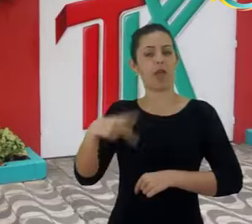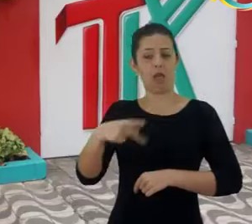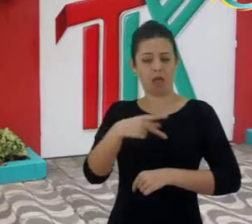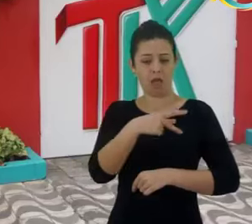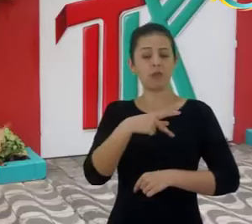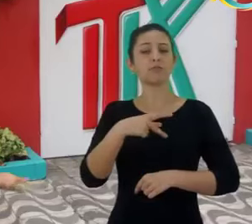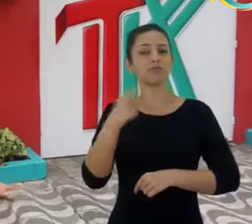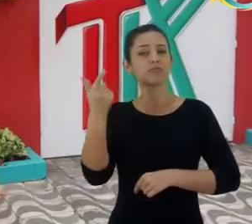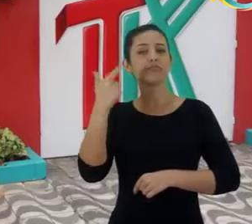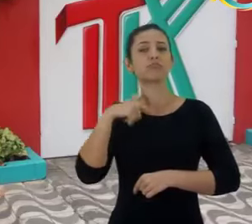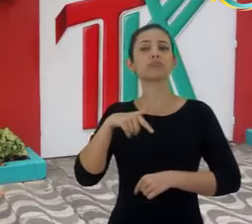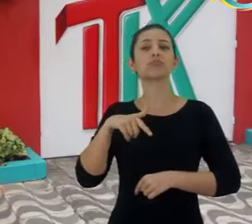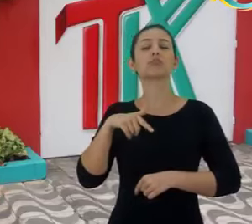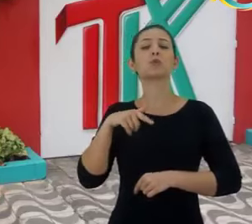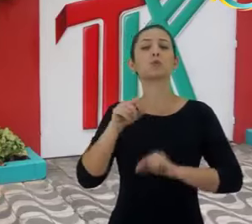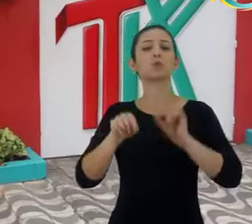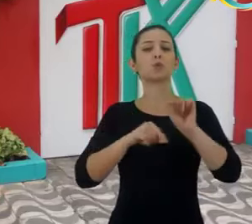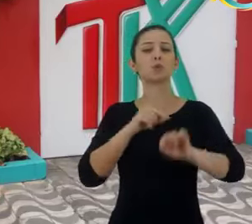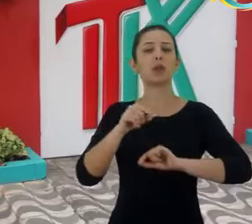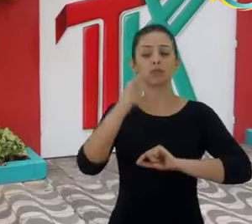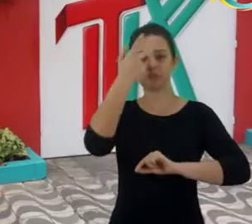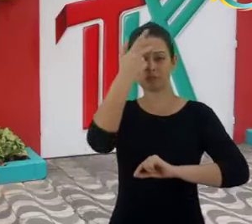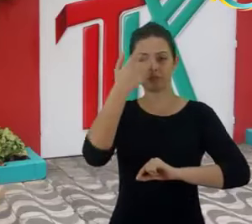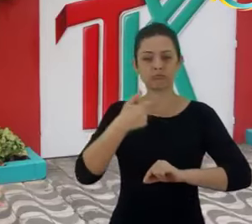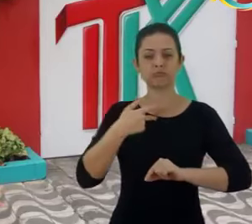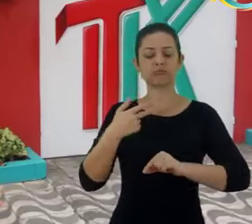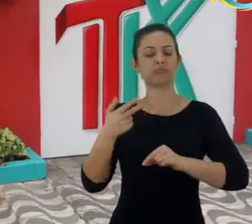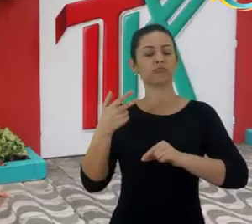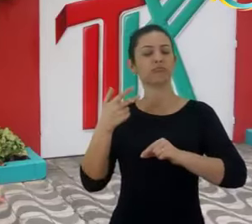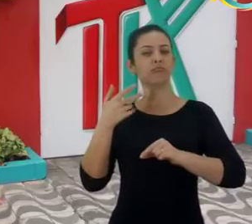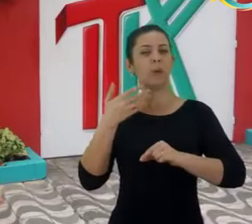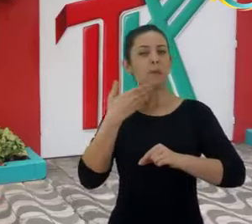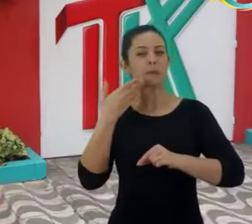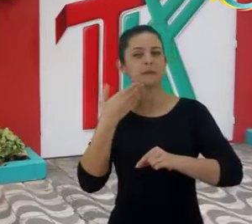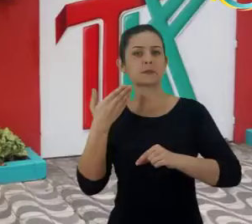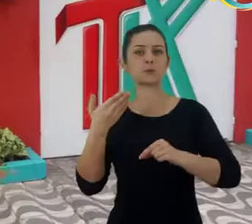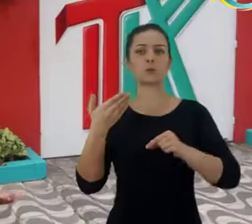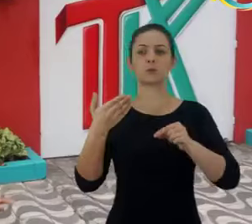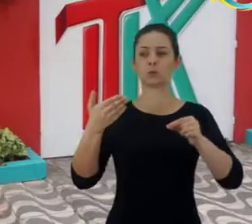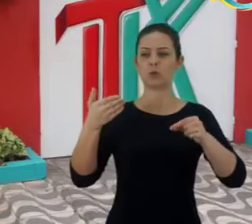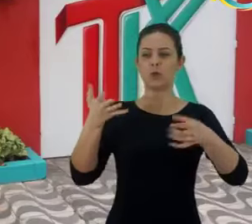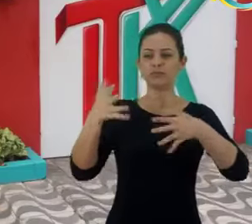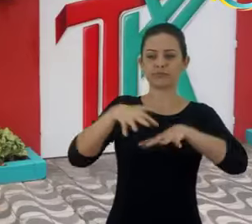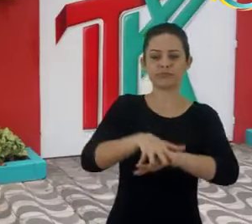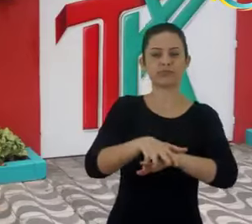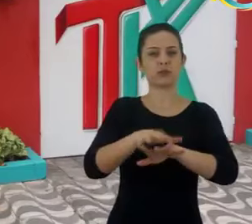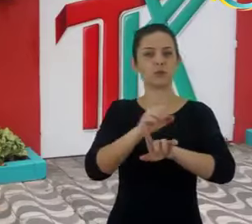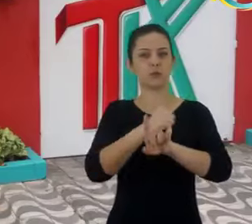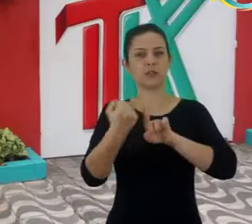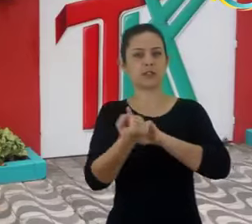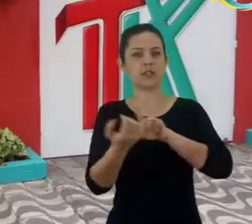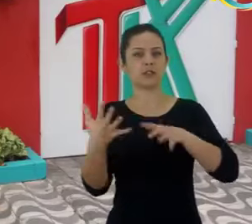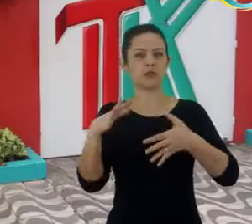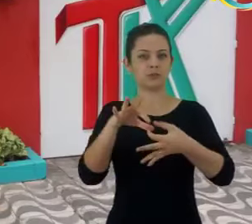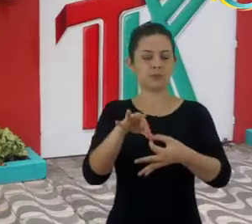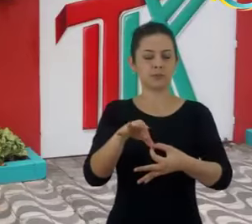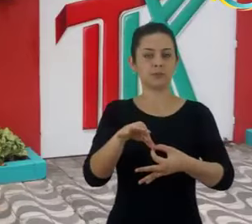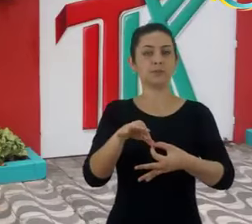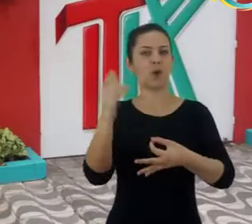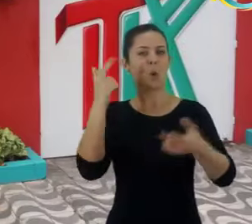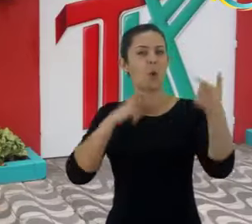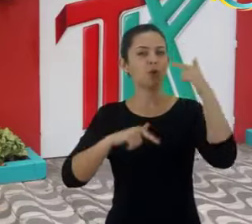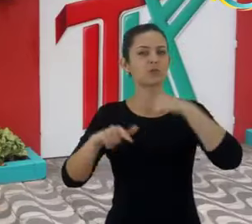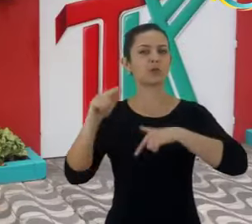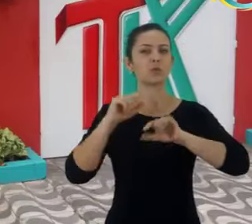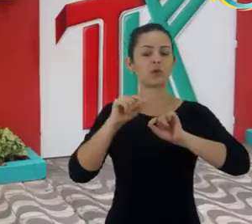deles, para que eles consigam ser inseridos de uma forma maior dentro da nossa sociedade,